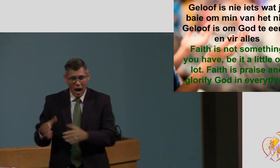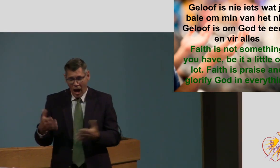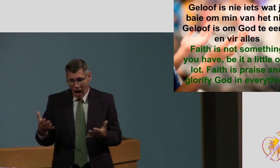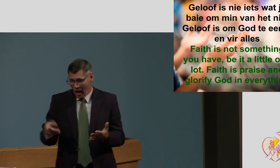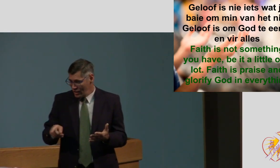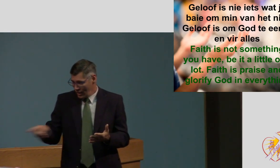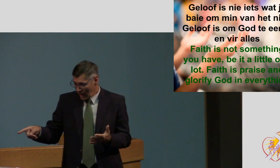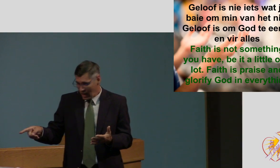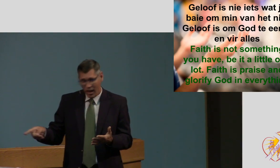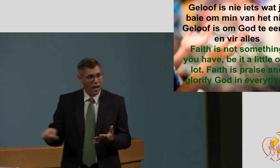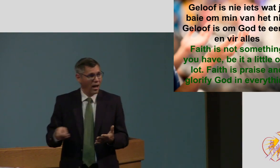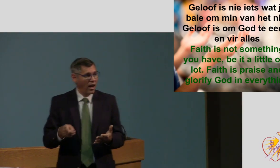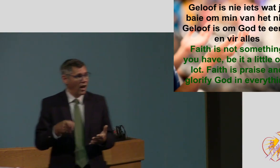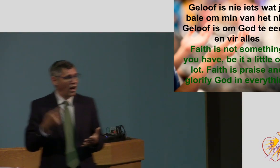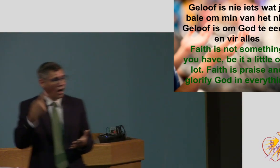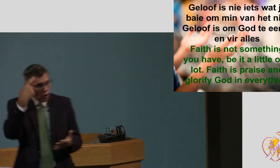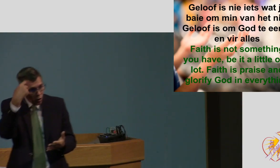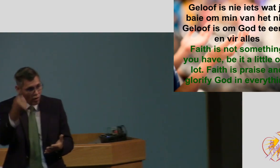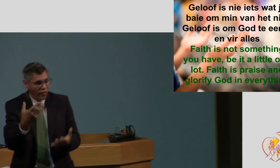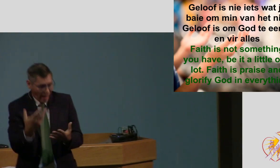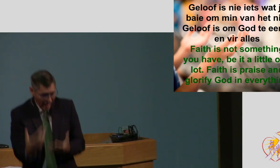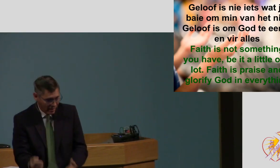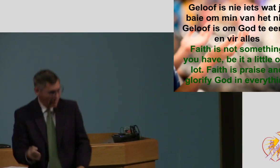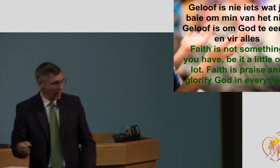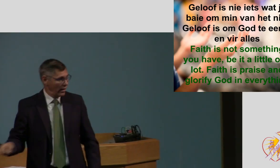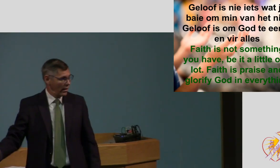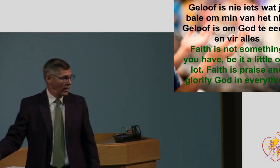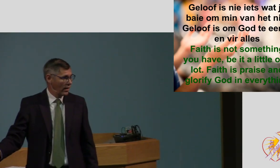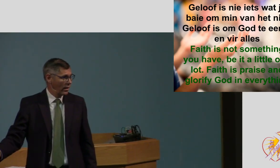as julle geloof het,